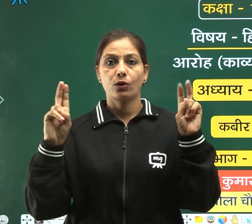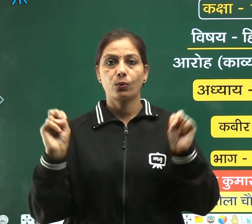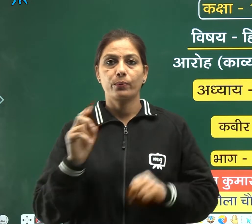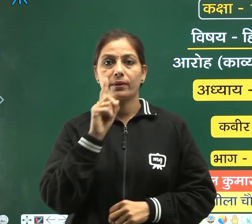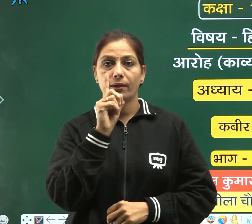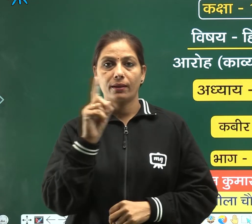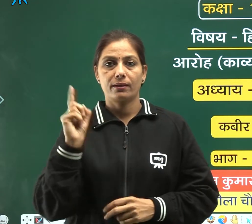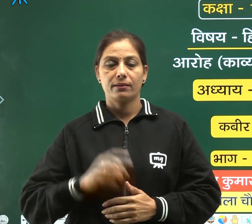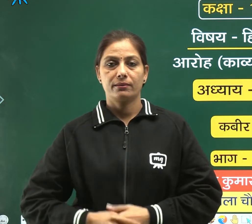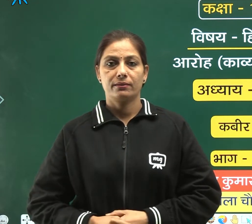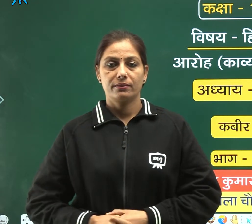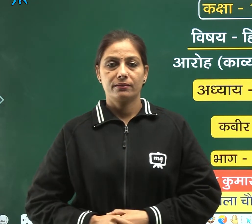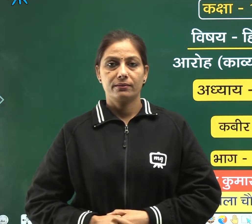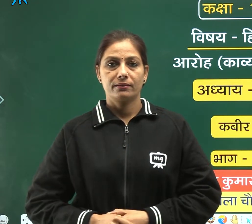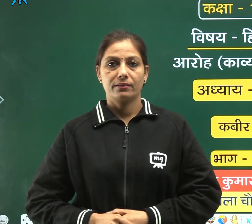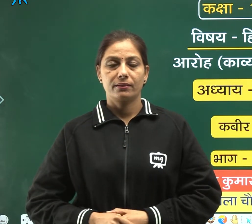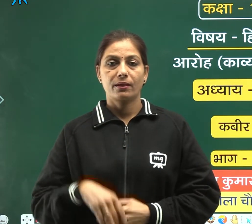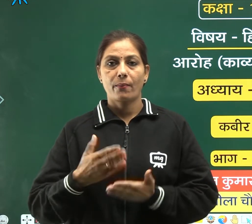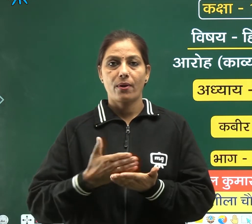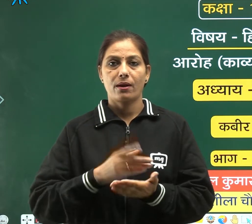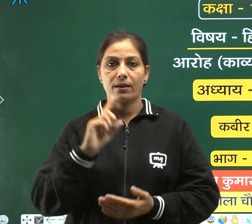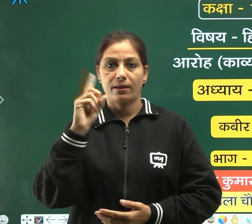का भाग 1